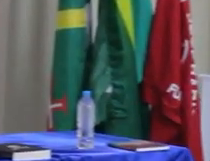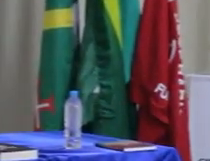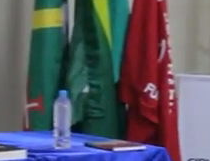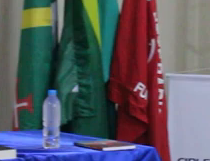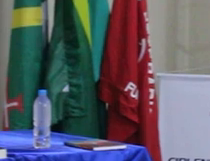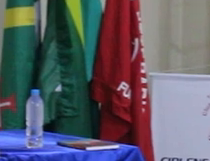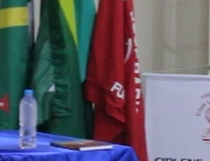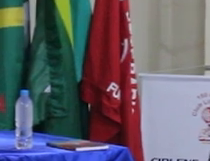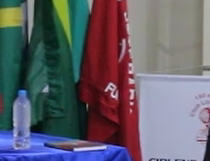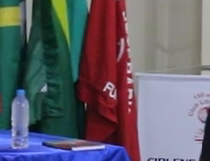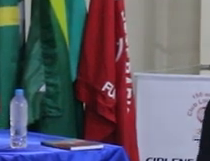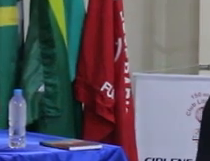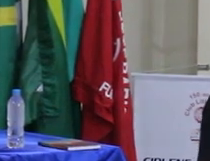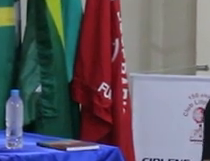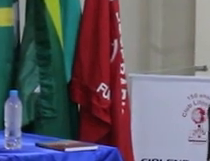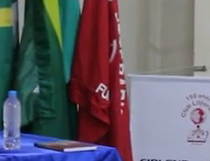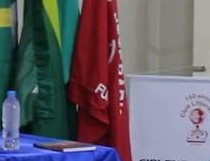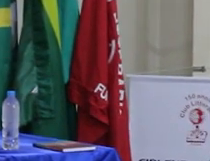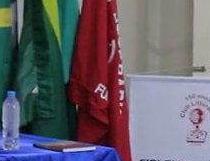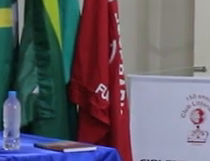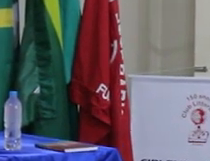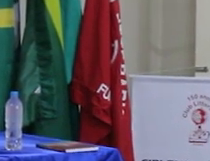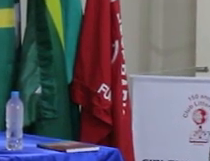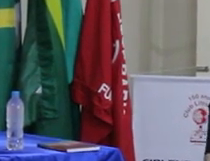uma vizinha chamada Teremeira,